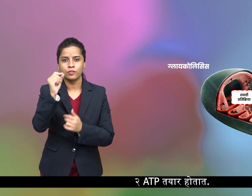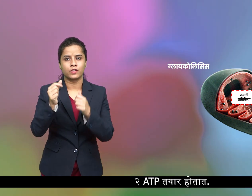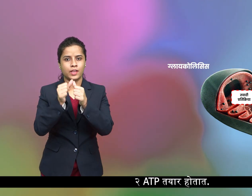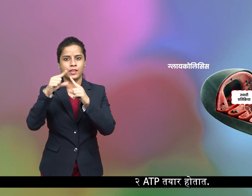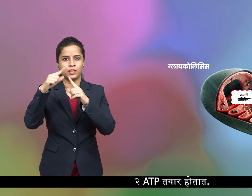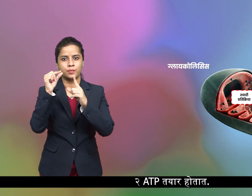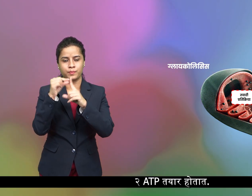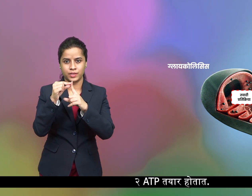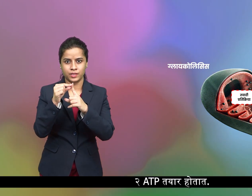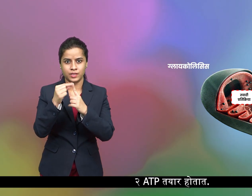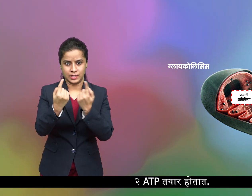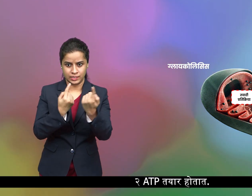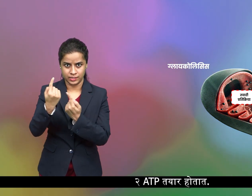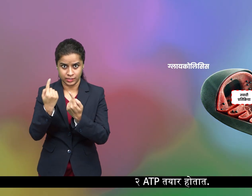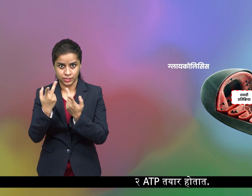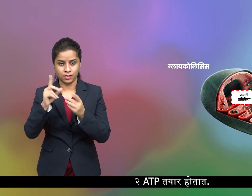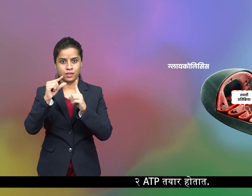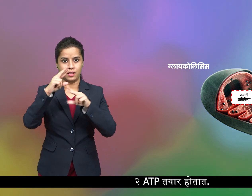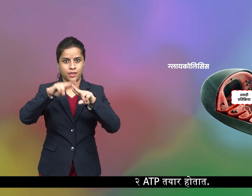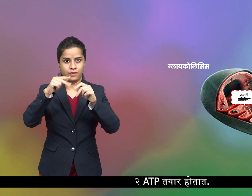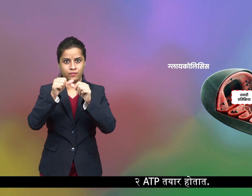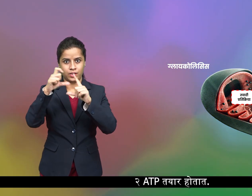2 ATP तयार होतात.